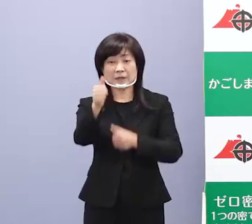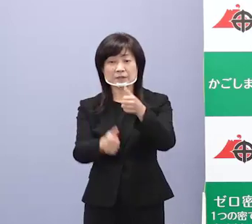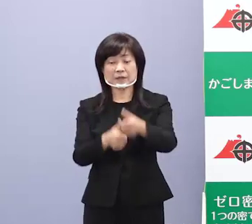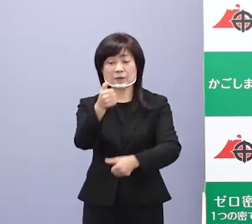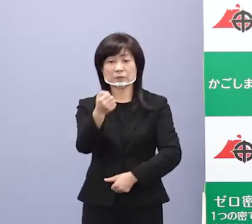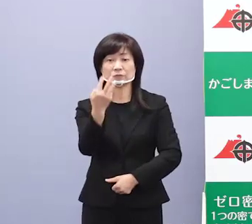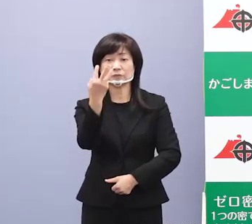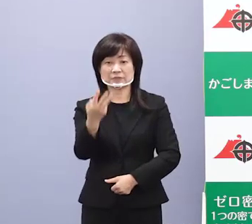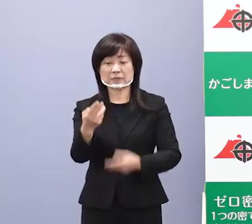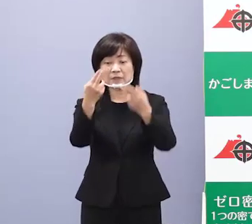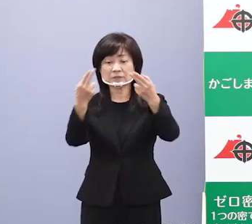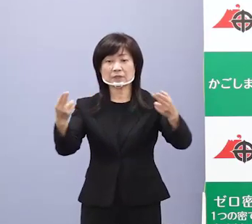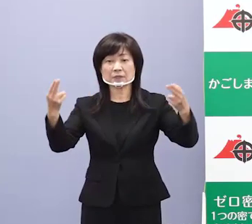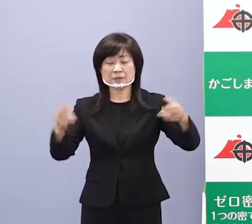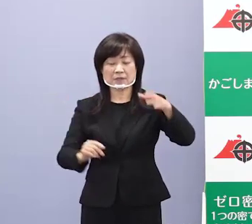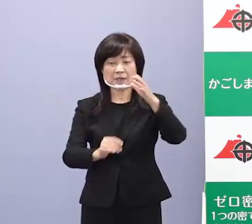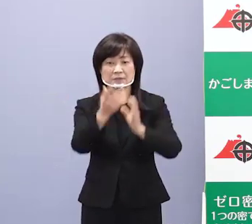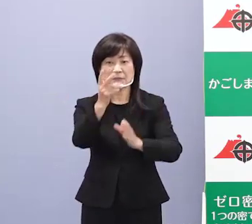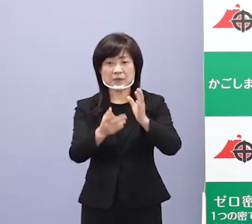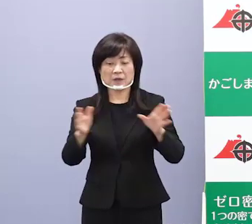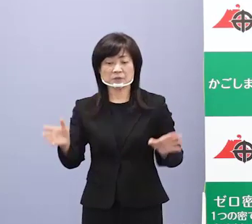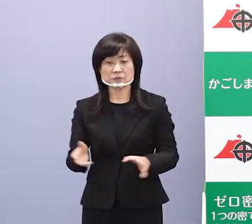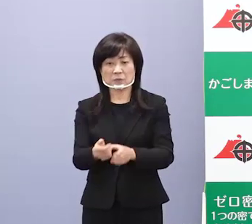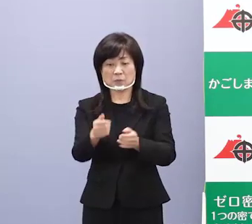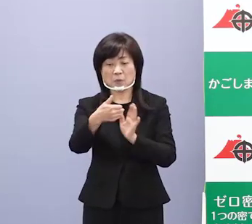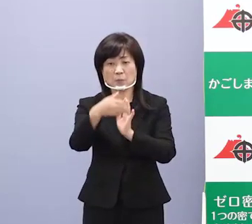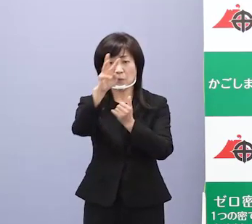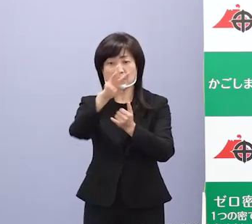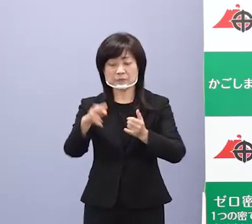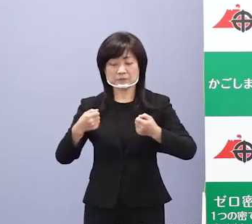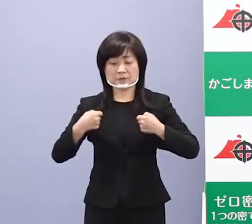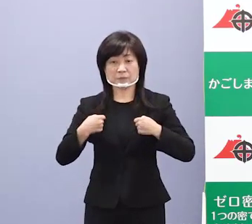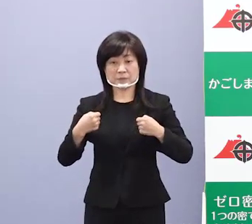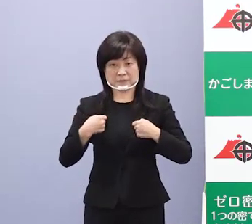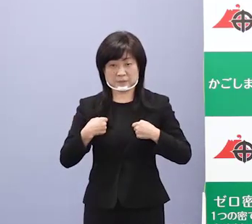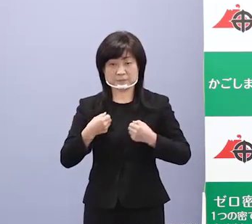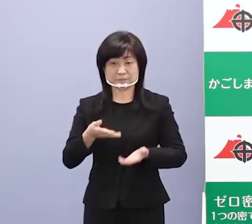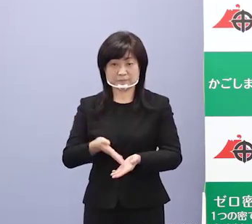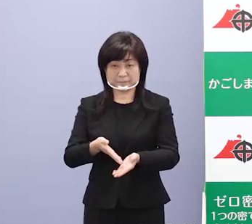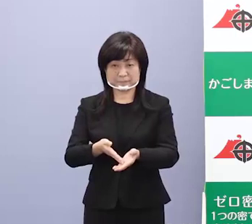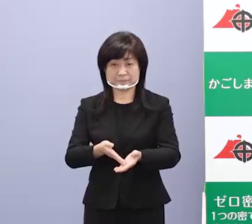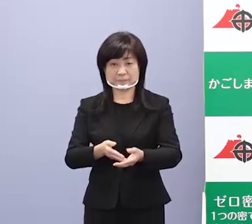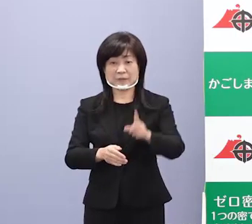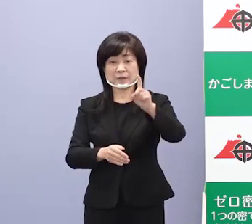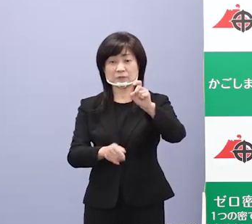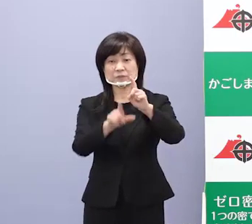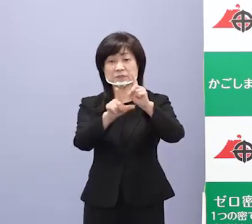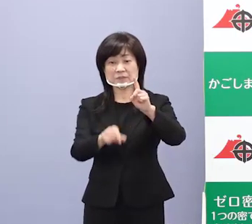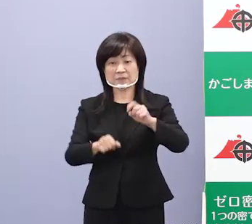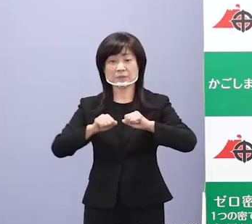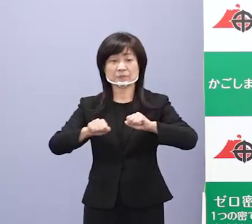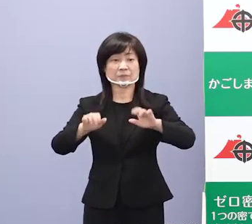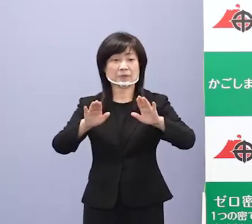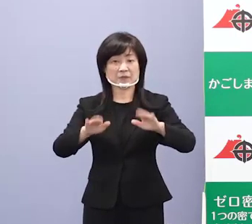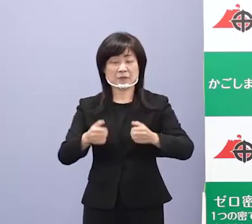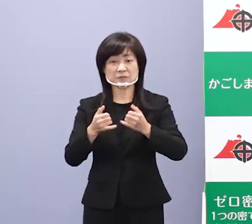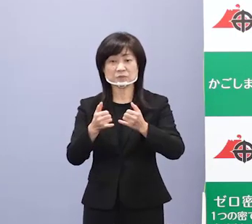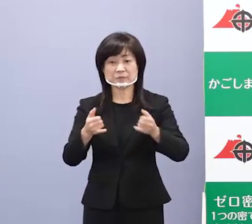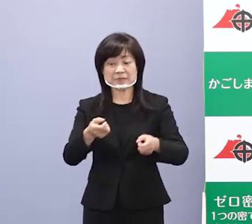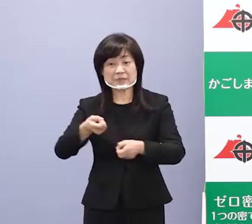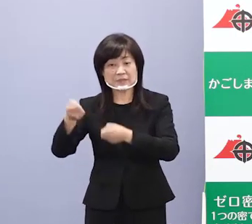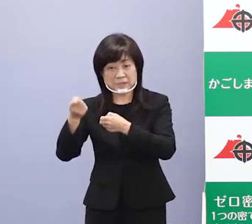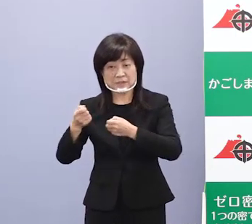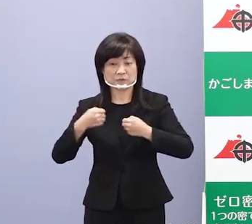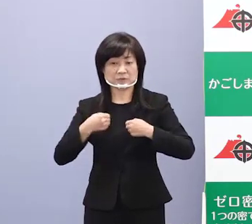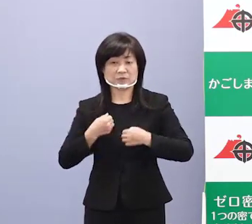回桜島火山爆発総合防災訓練についてです。11月に実施した住民避難訓練に引き続